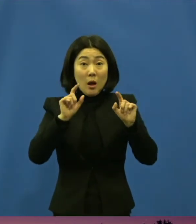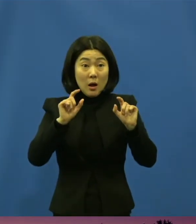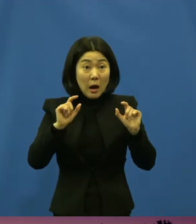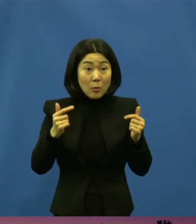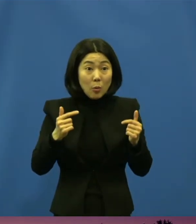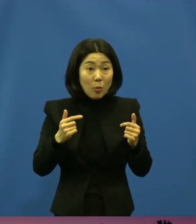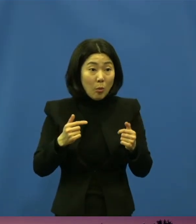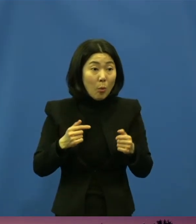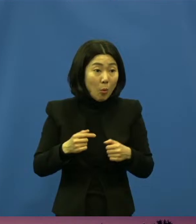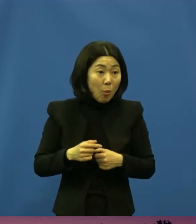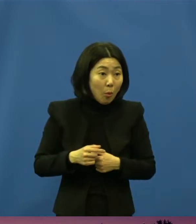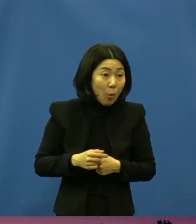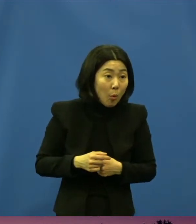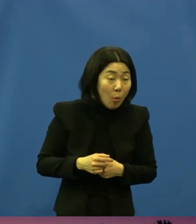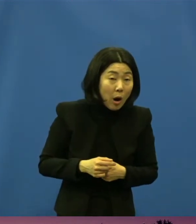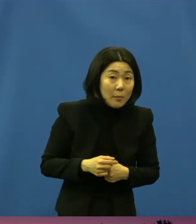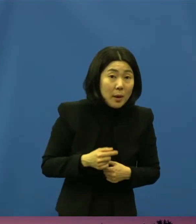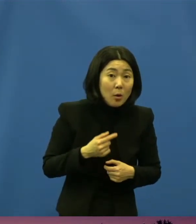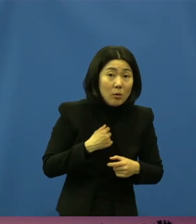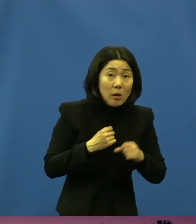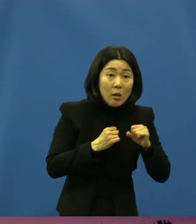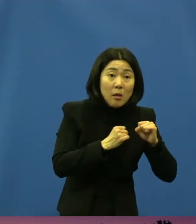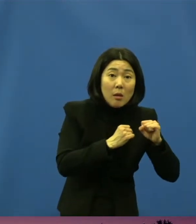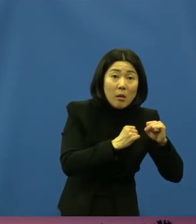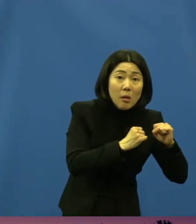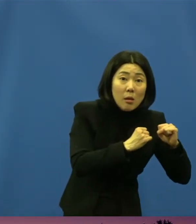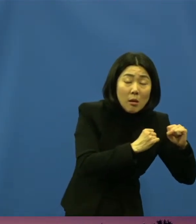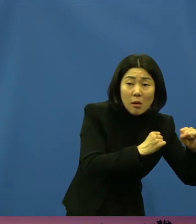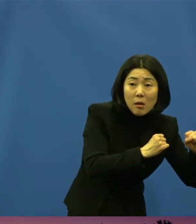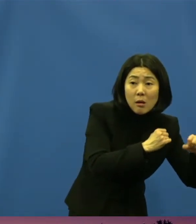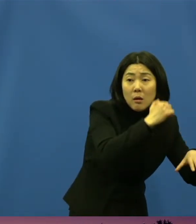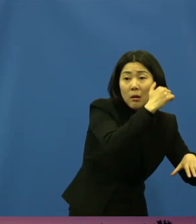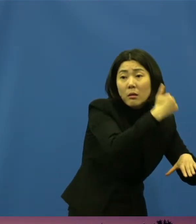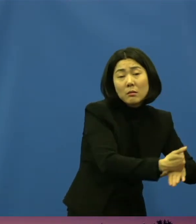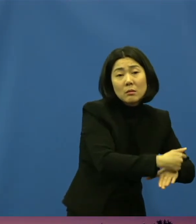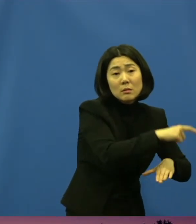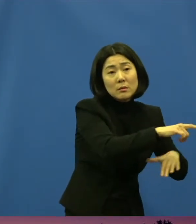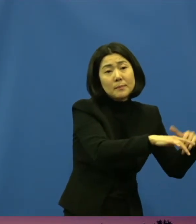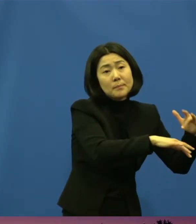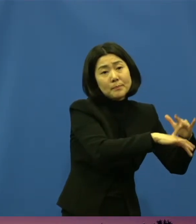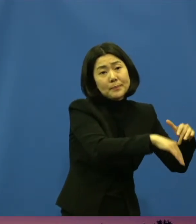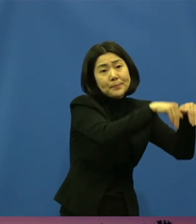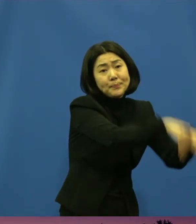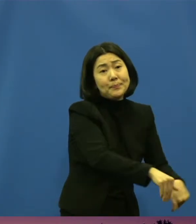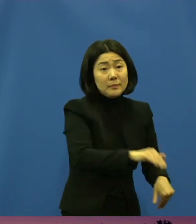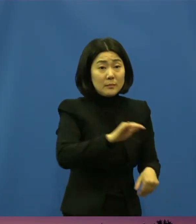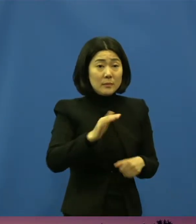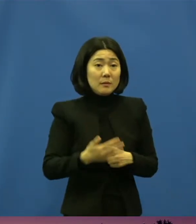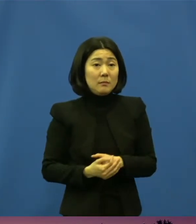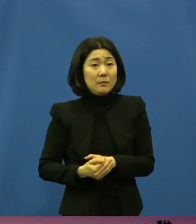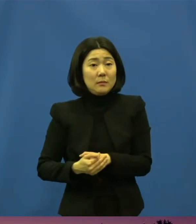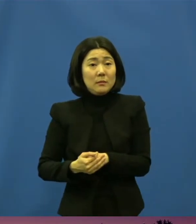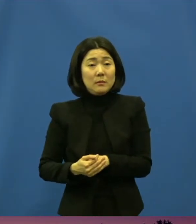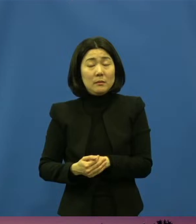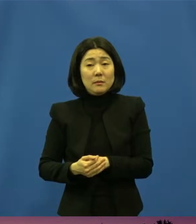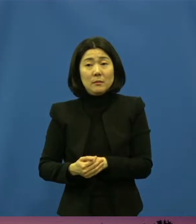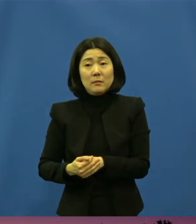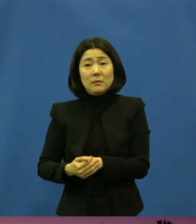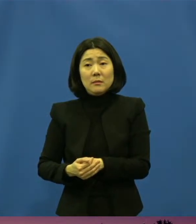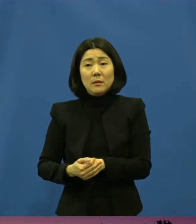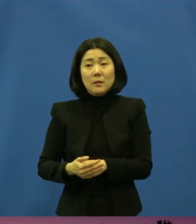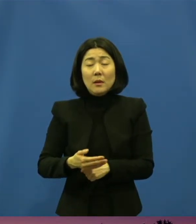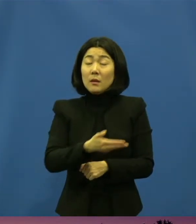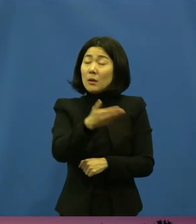여러분, 우리는 얼마나 경쟁적입니까? 그죠? 얼마나 경쟁적이에요. 세상이